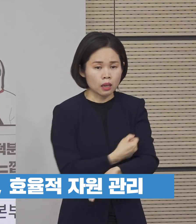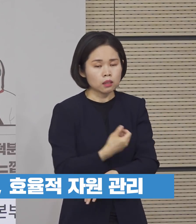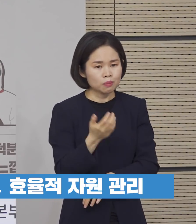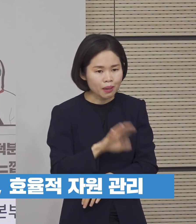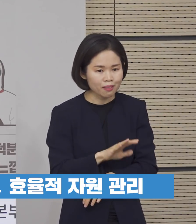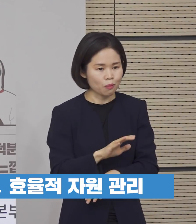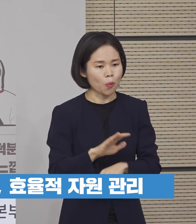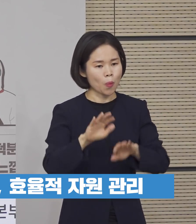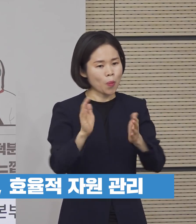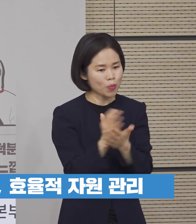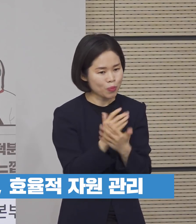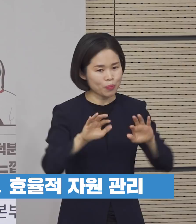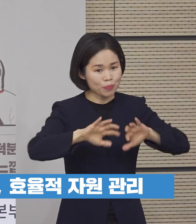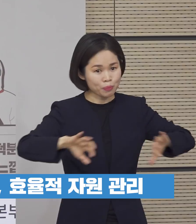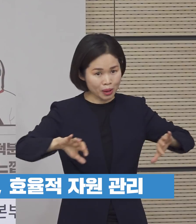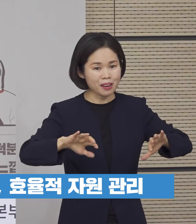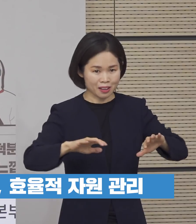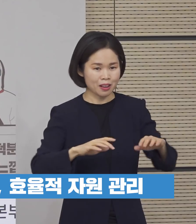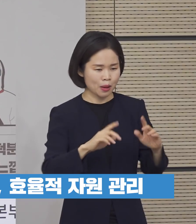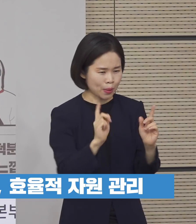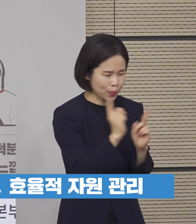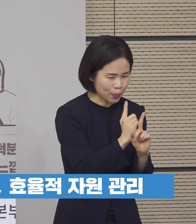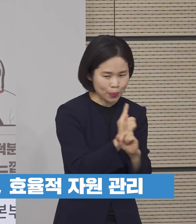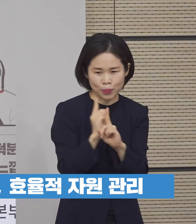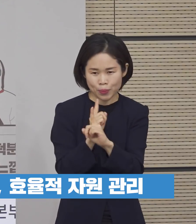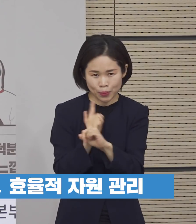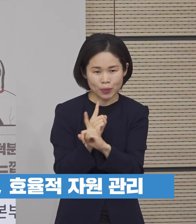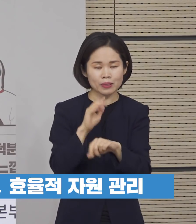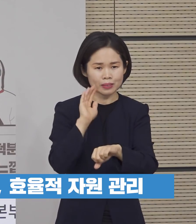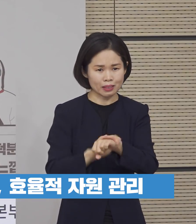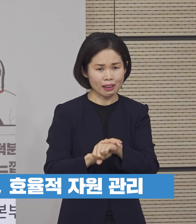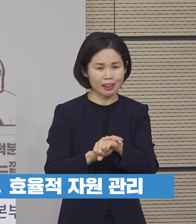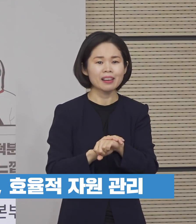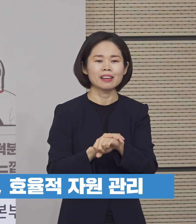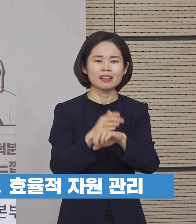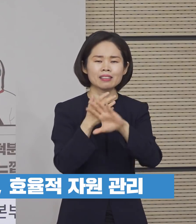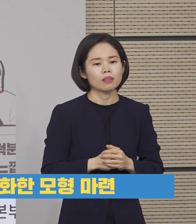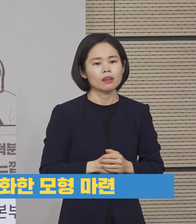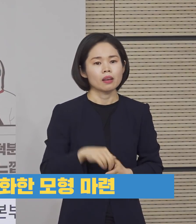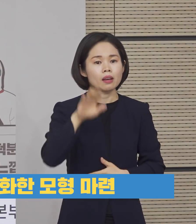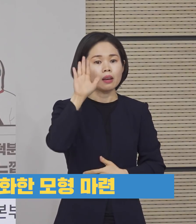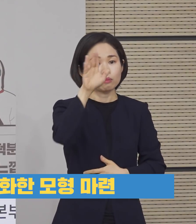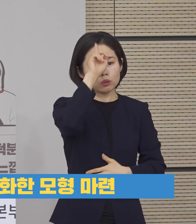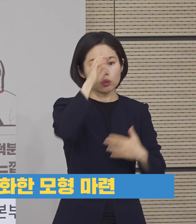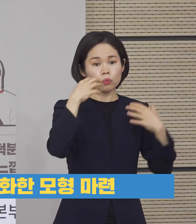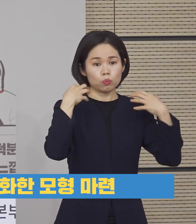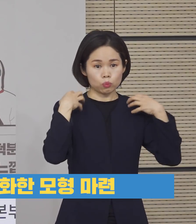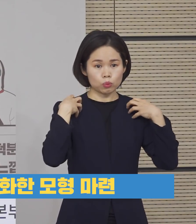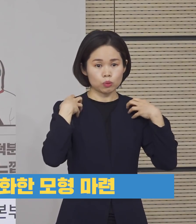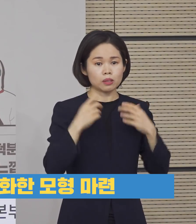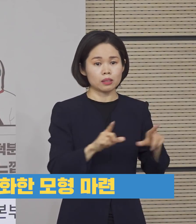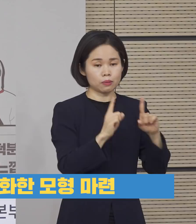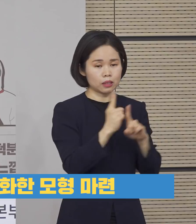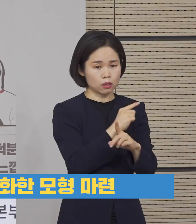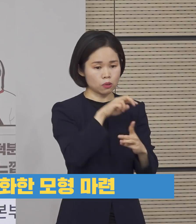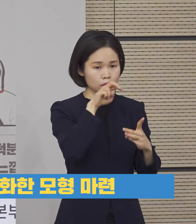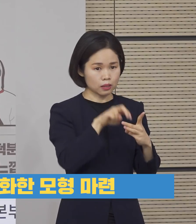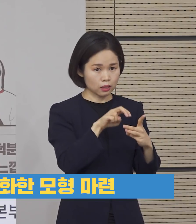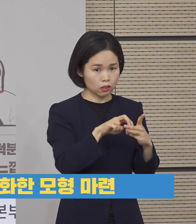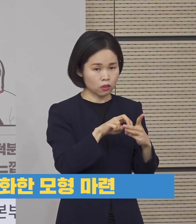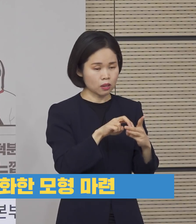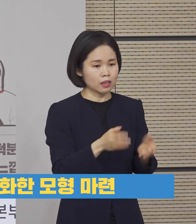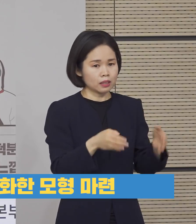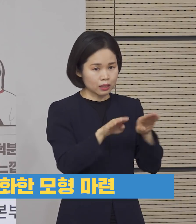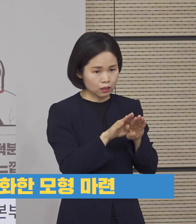배분함으로써 효율적으로 자원을 관리한 것으로 평가받고 있습니다. 앞으로 정부는